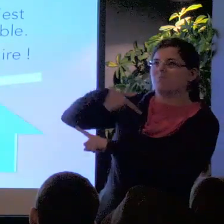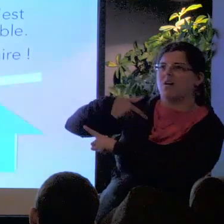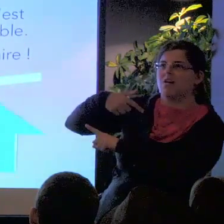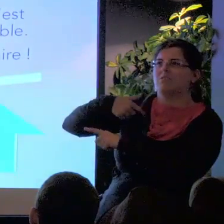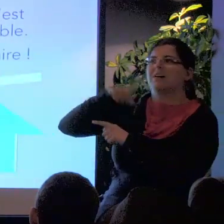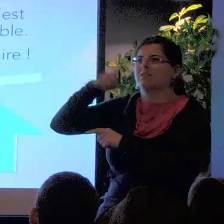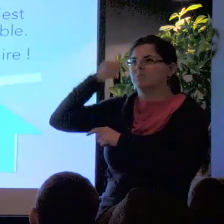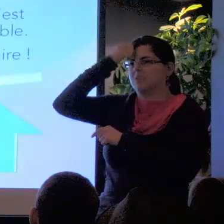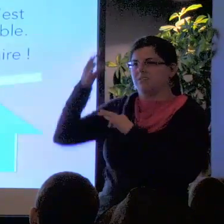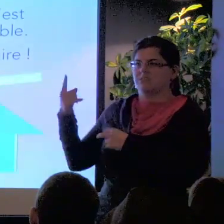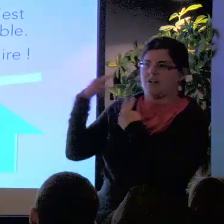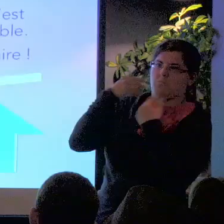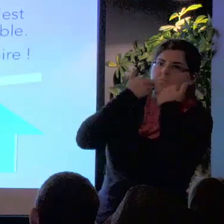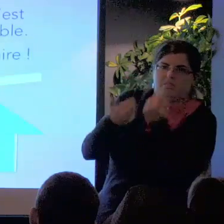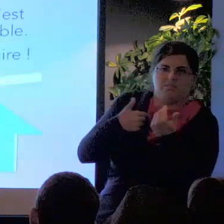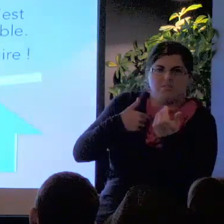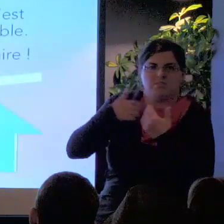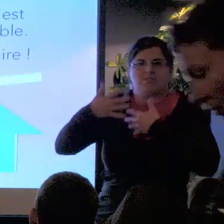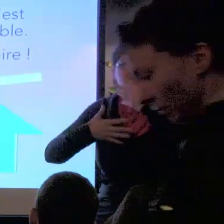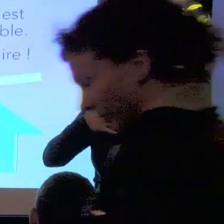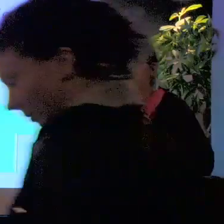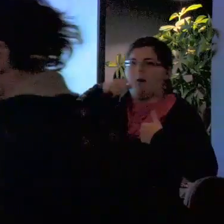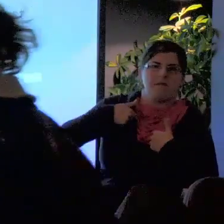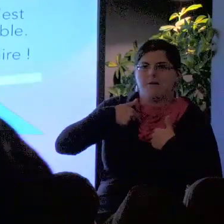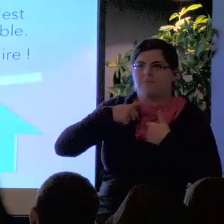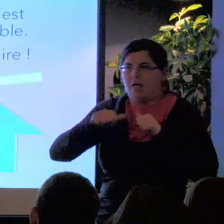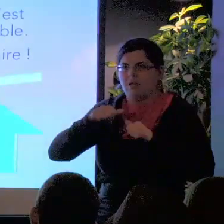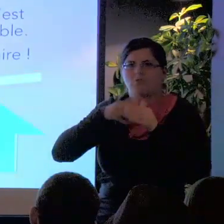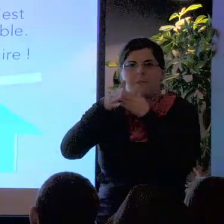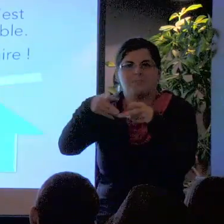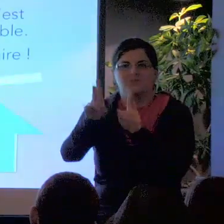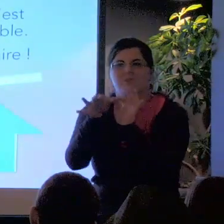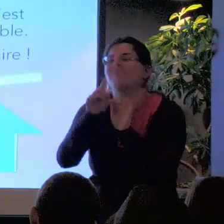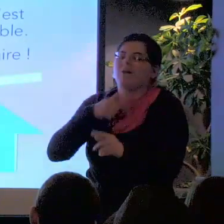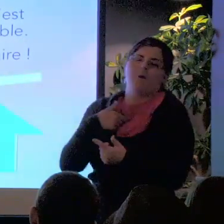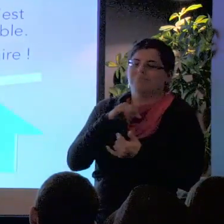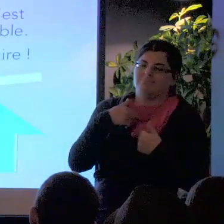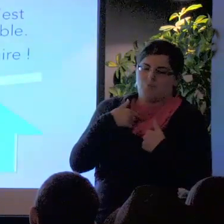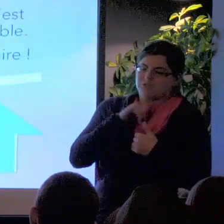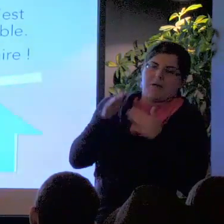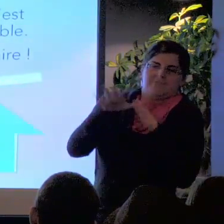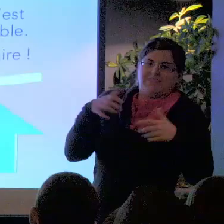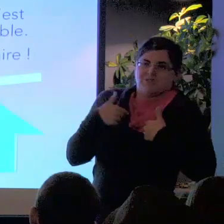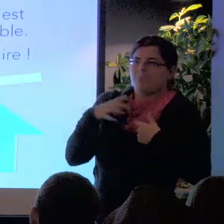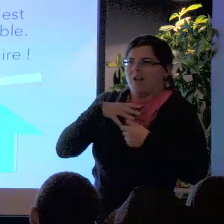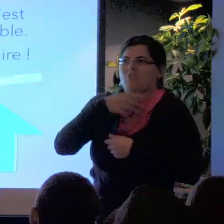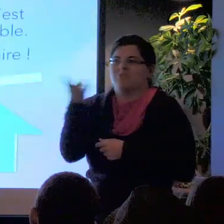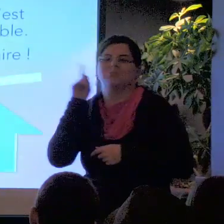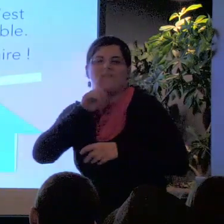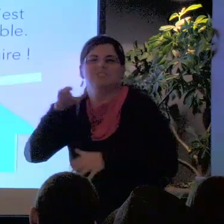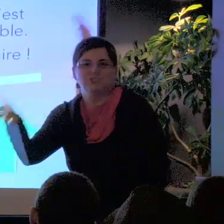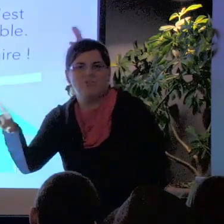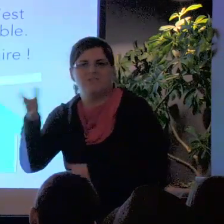ben, probablement que je serais mieux de laisser les autres parler parce que ben, je serais peut-être un peu gêné de justement de dire ce que j'ai à dire face